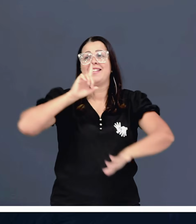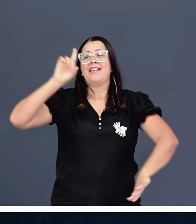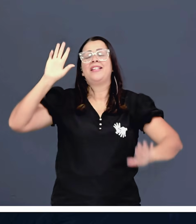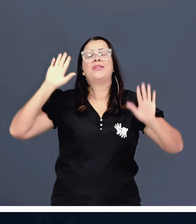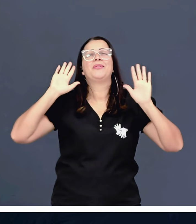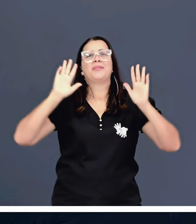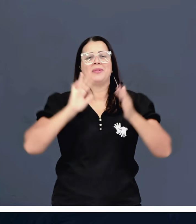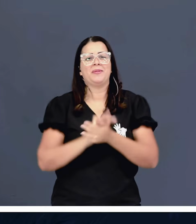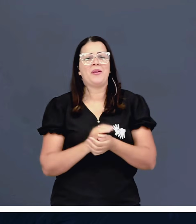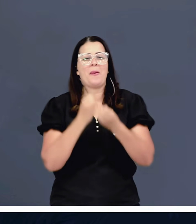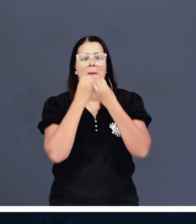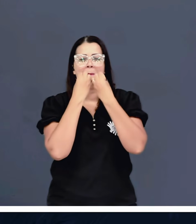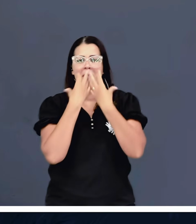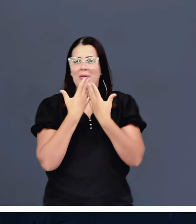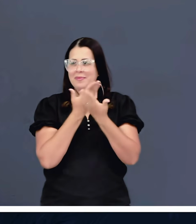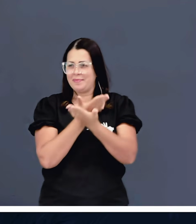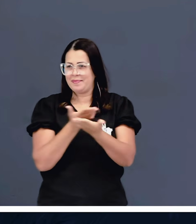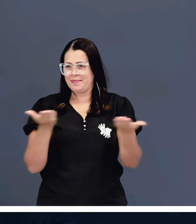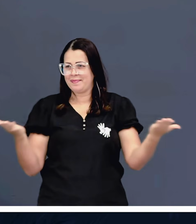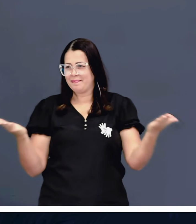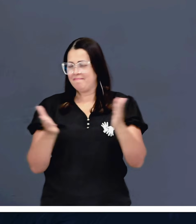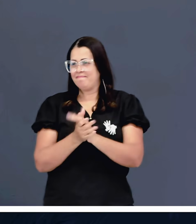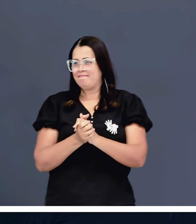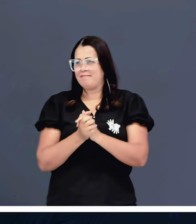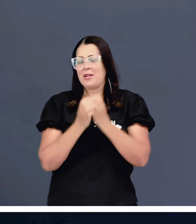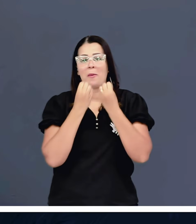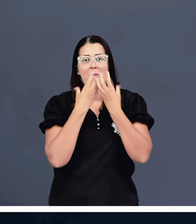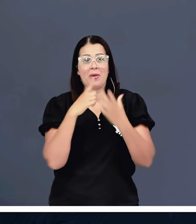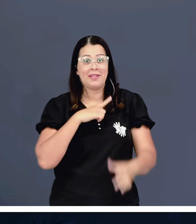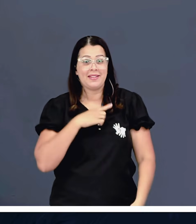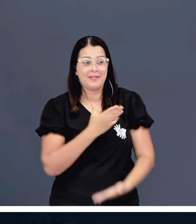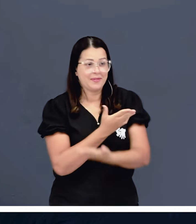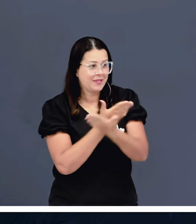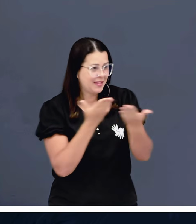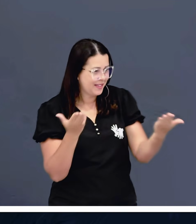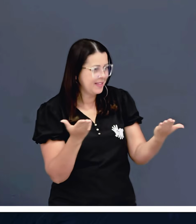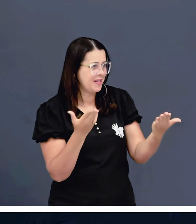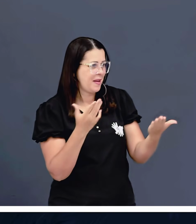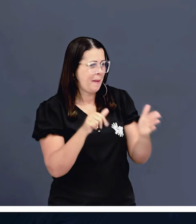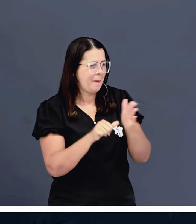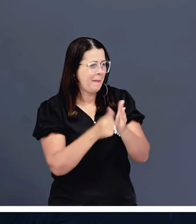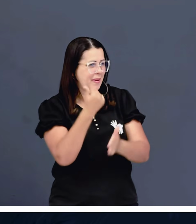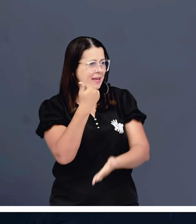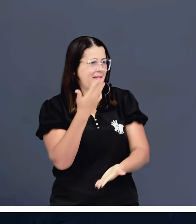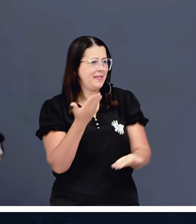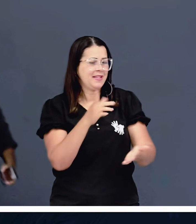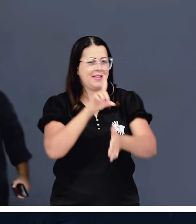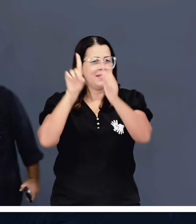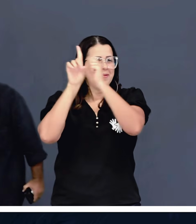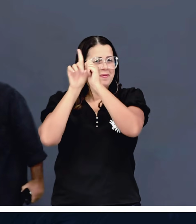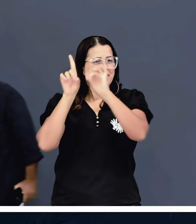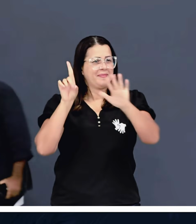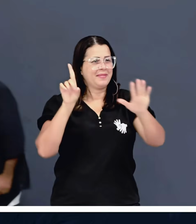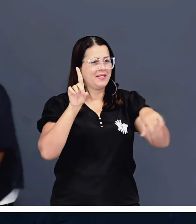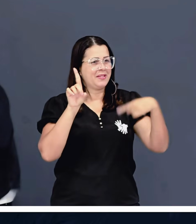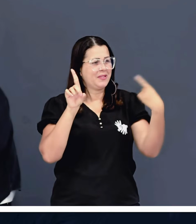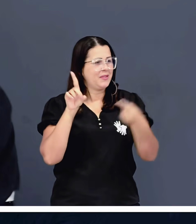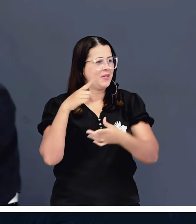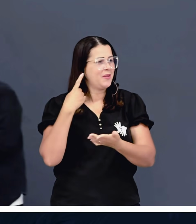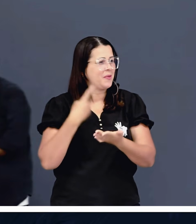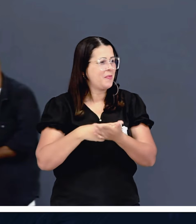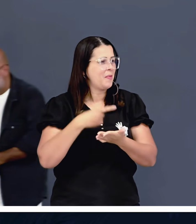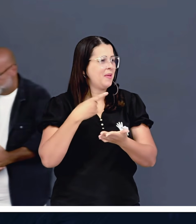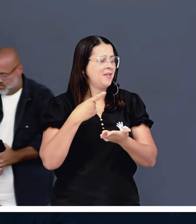Deus. É muito bom estarmos aqui. É muito bom ter você que está aqui pela primeira vez. Que Deus te abençoe. O nosso